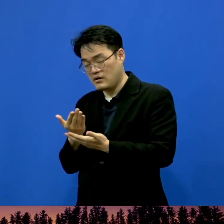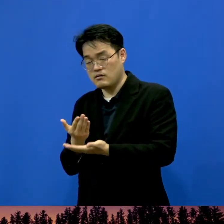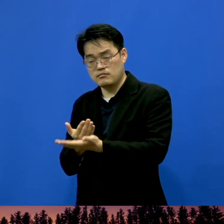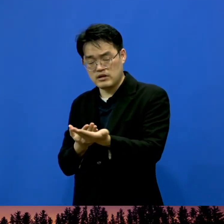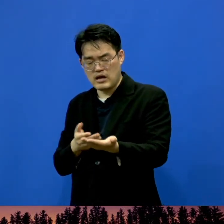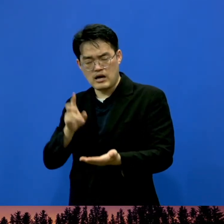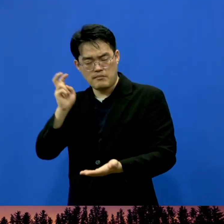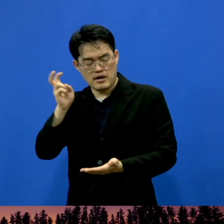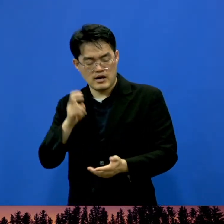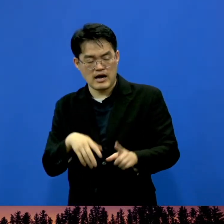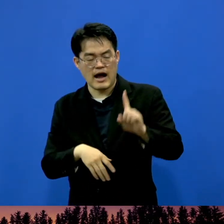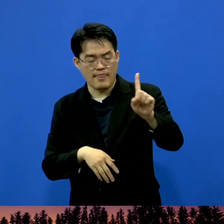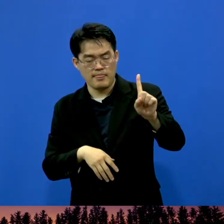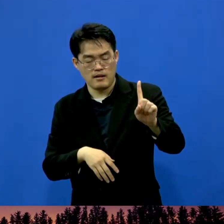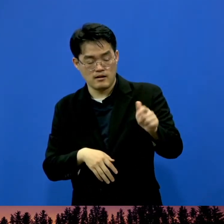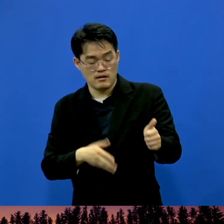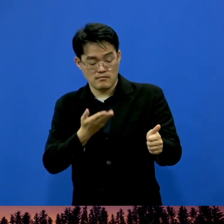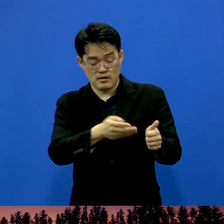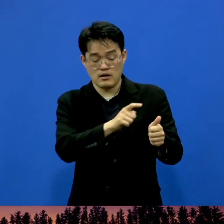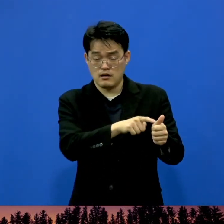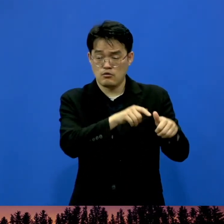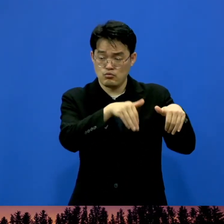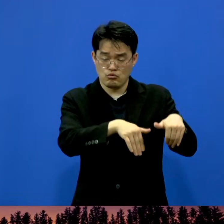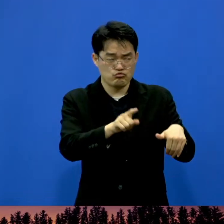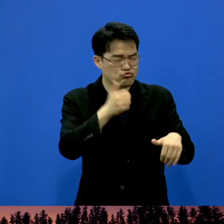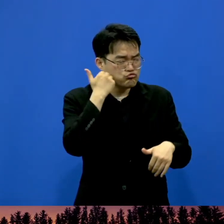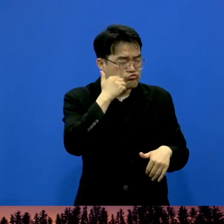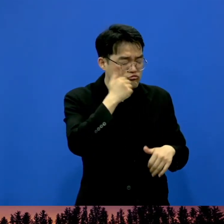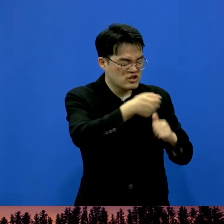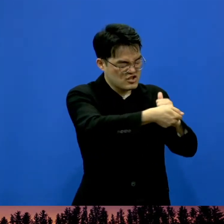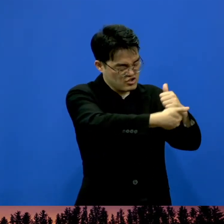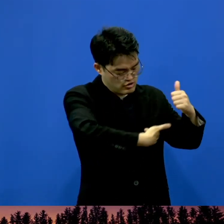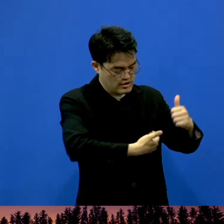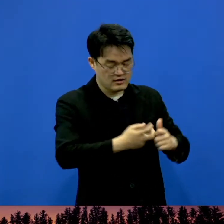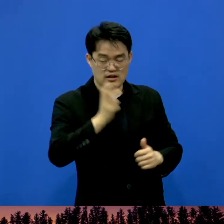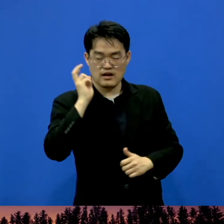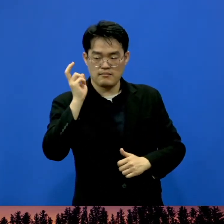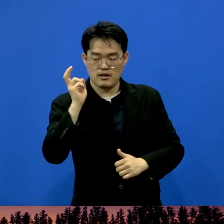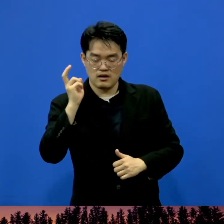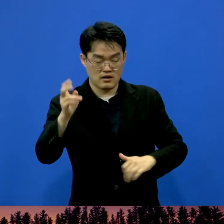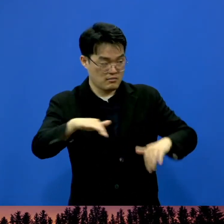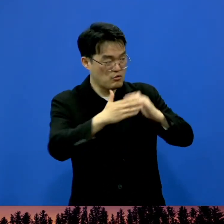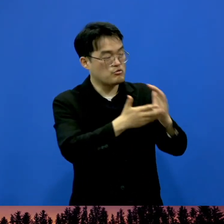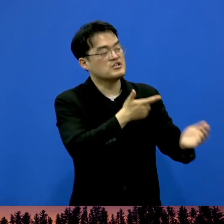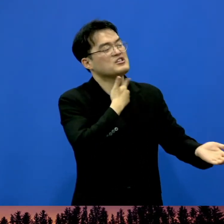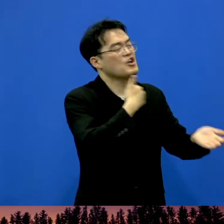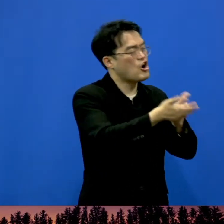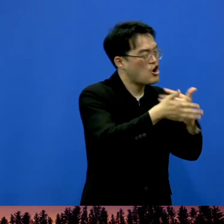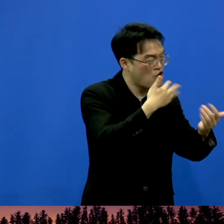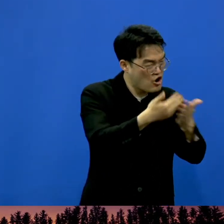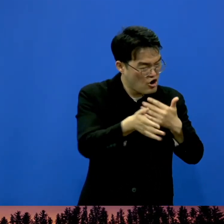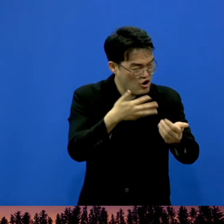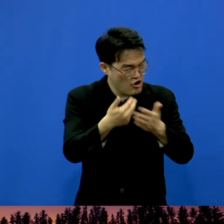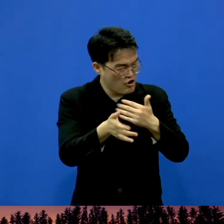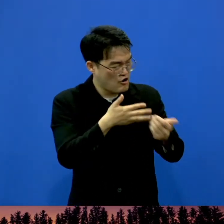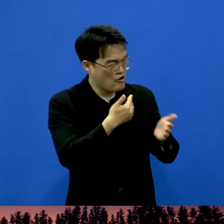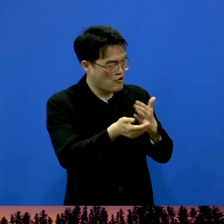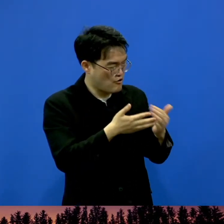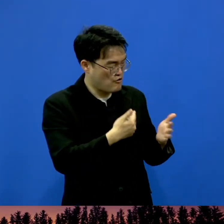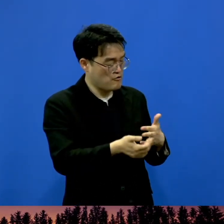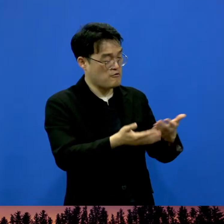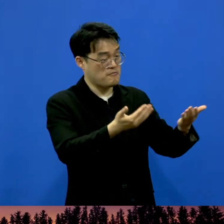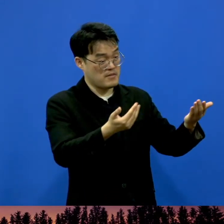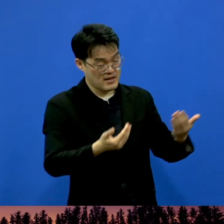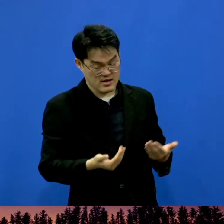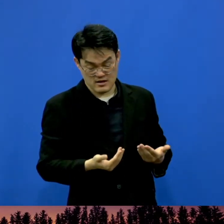어디로부터인가 영향을 받은, 여러분 어떤 행동은 그냥 하는 게 아니에요. 그것은 어떤 총합이에요. 모든 경험의 총합에서 행동이 나오고